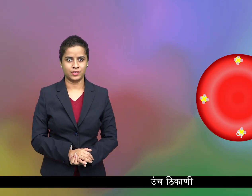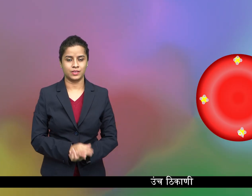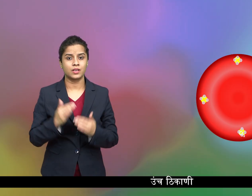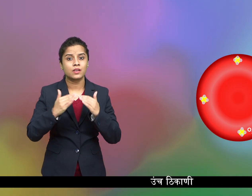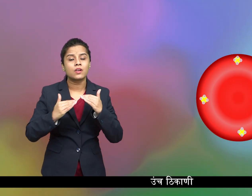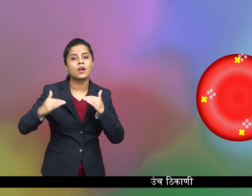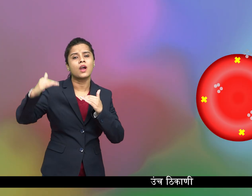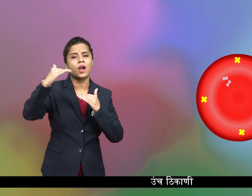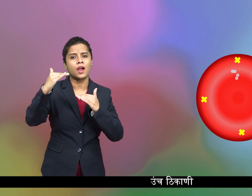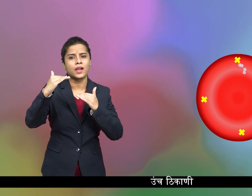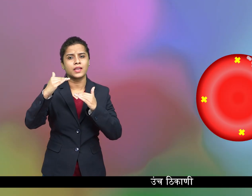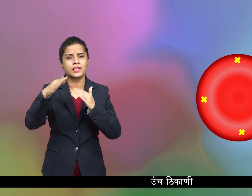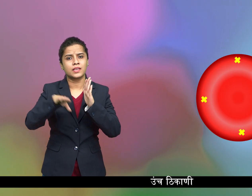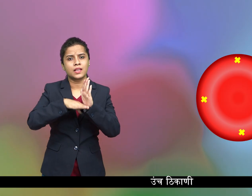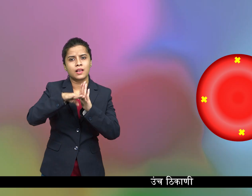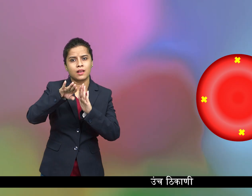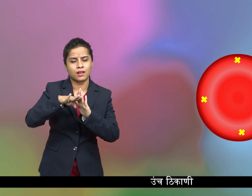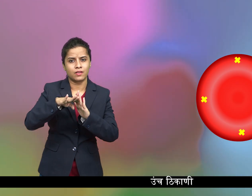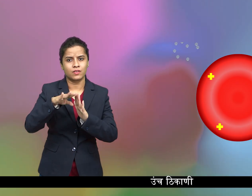उंच ठिकाणी